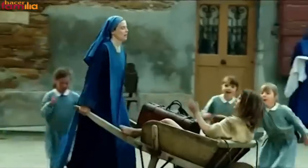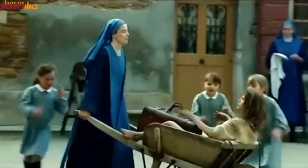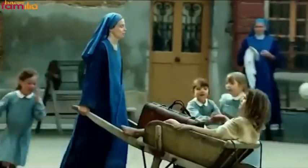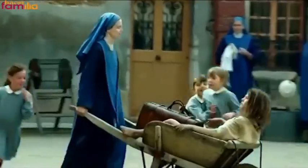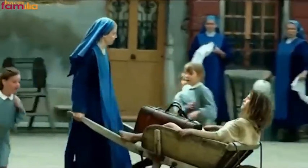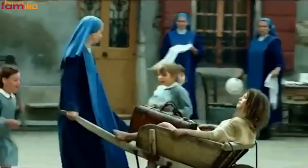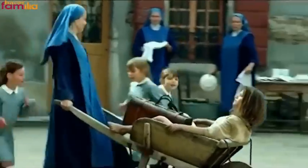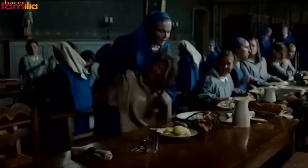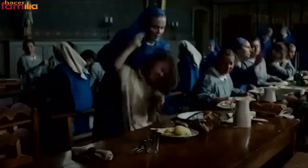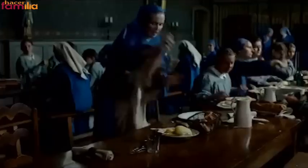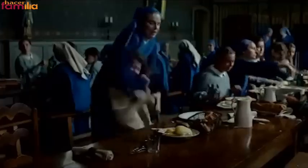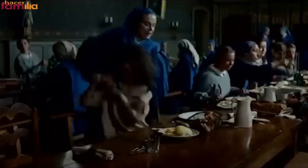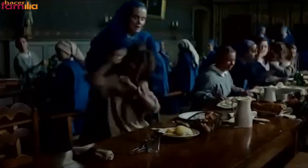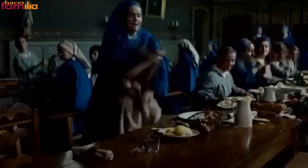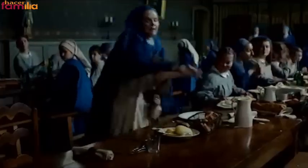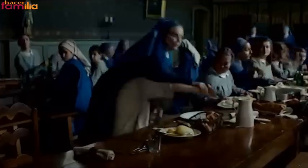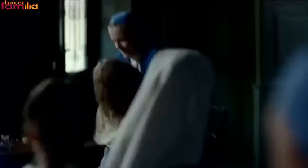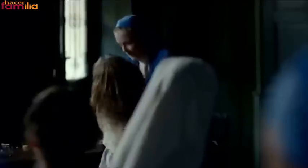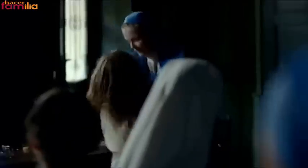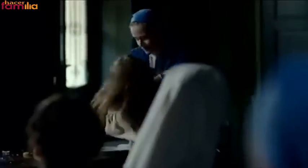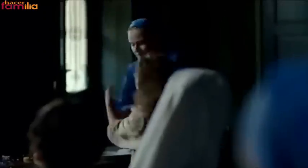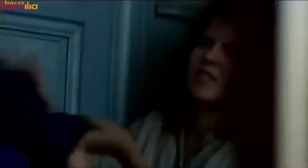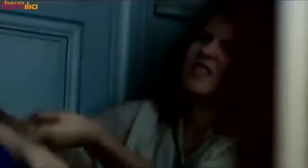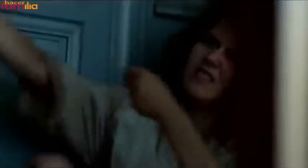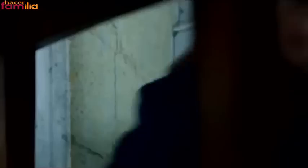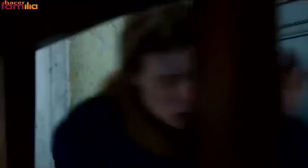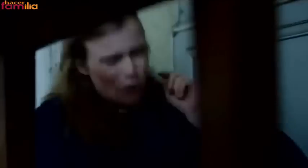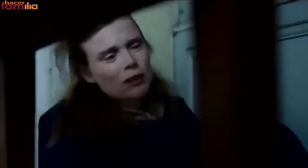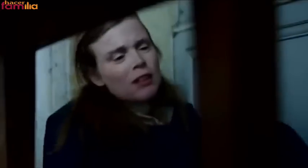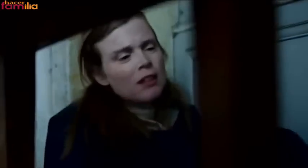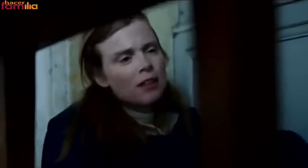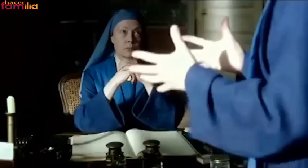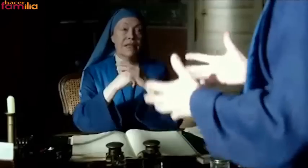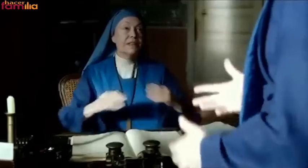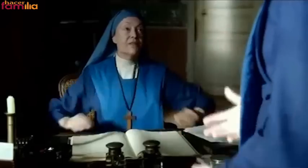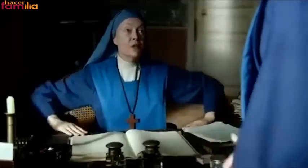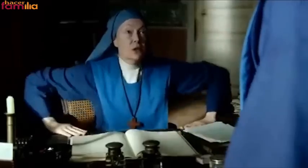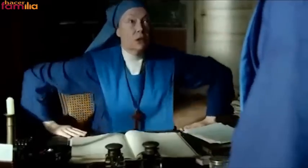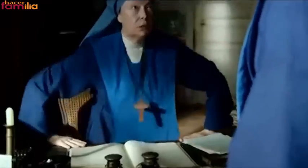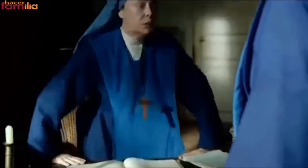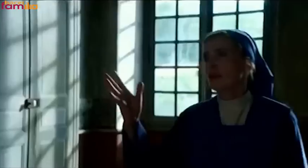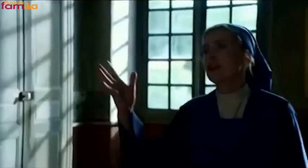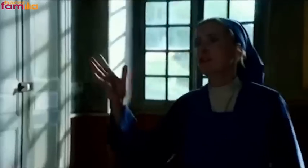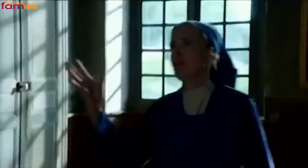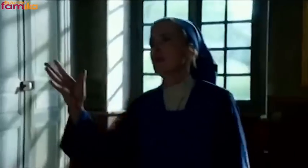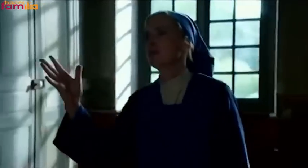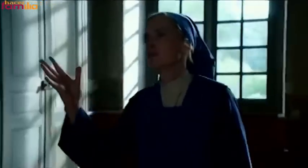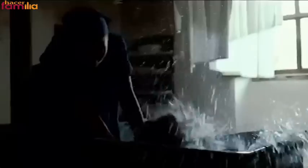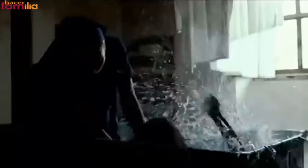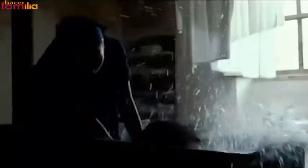de finales del siglo X la protagonista una joven sorda y ciega de 14 años